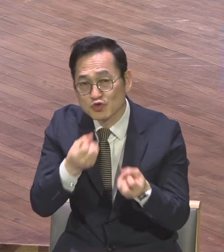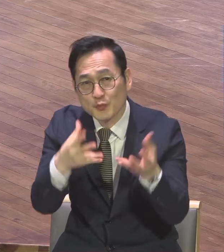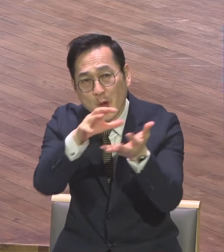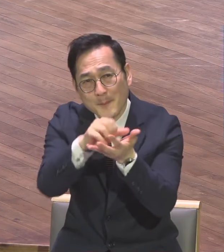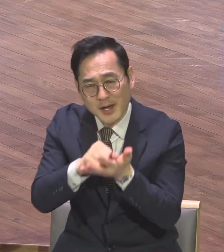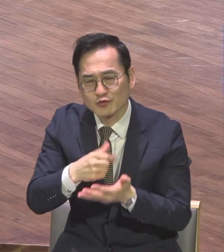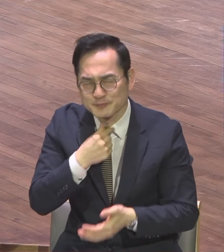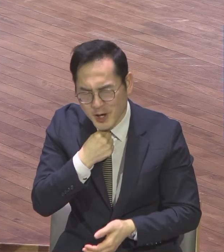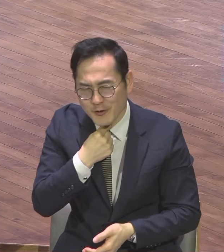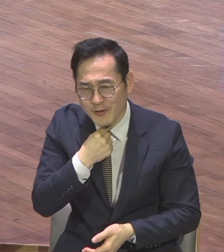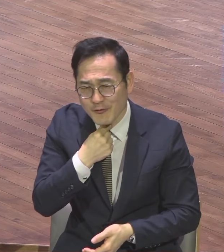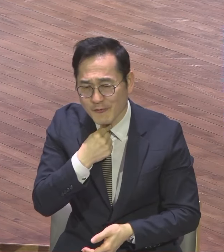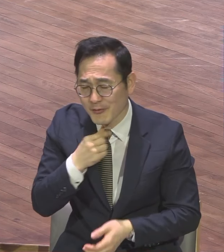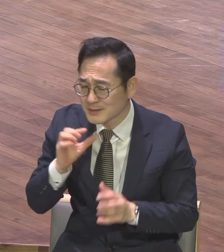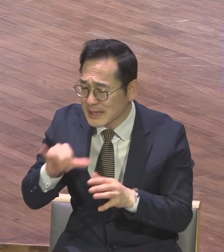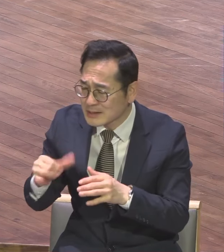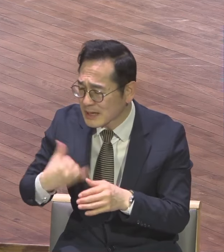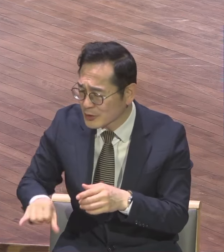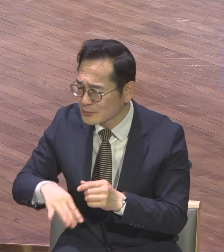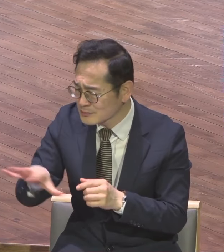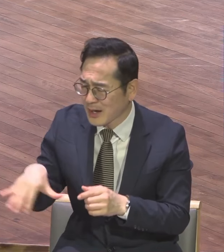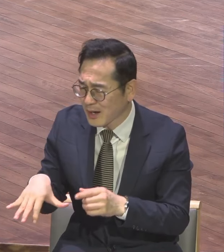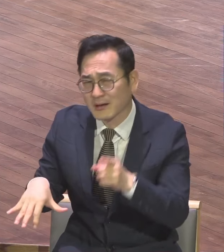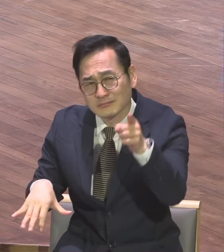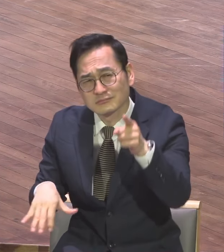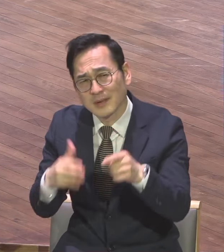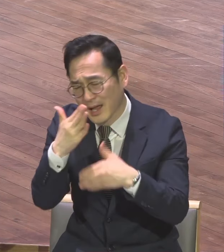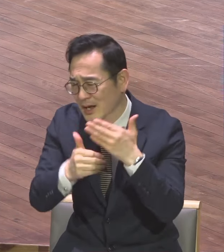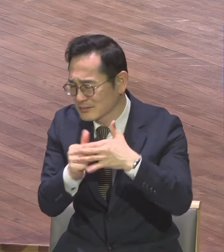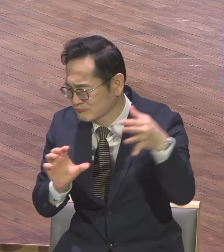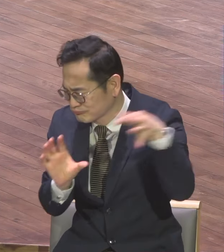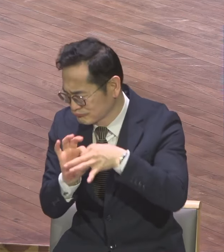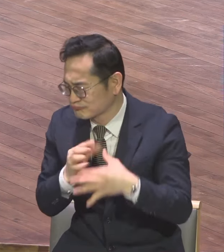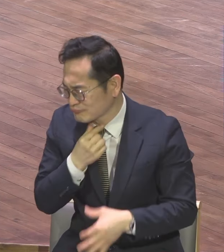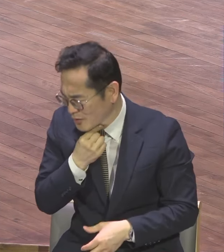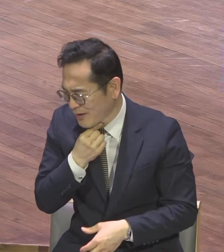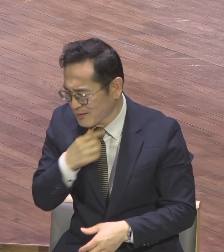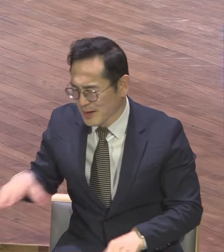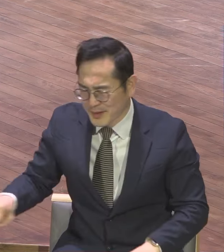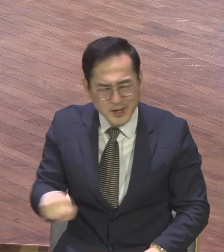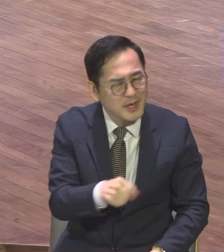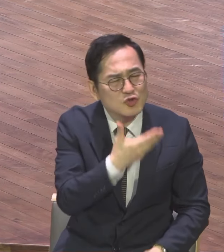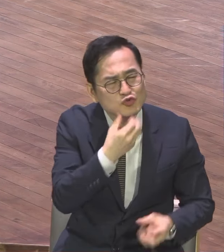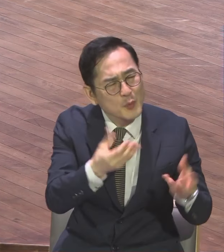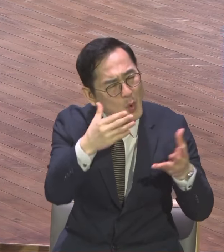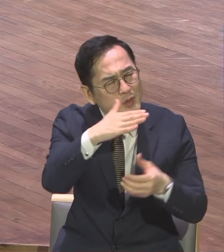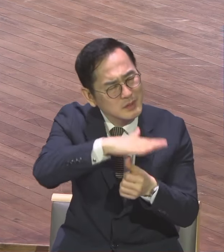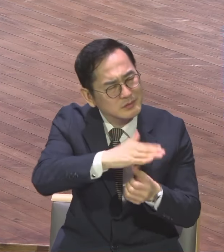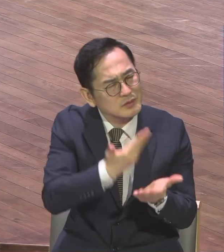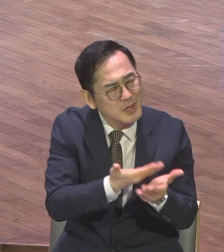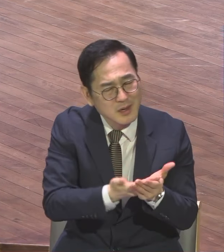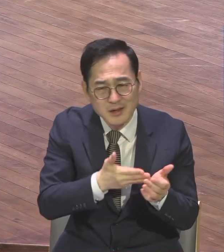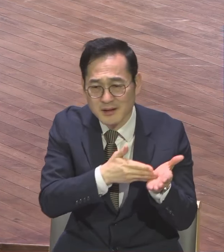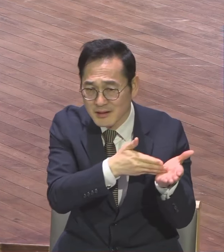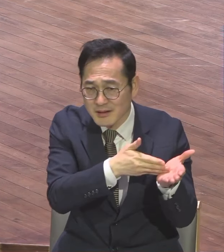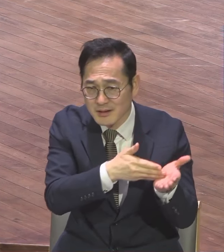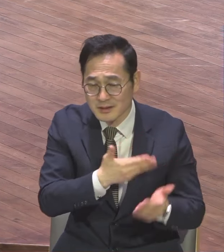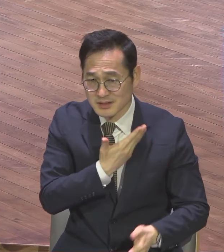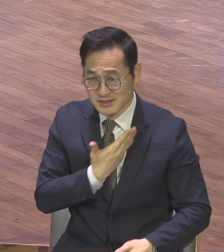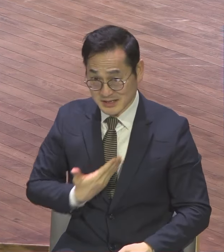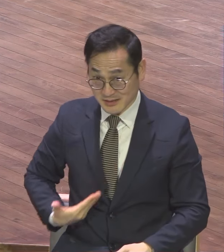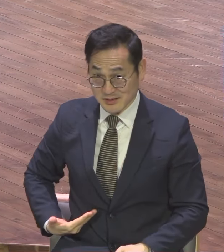키우고 싶다는 부모의 간절한 소망이 여기에 담겨져 있는 것입니다. 그런데 이 제자들은